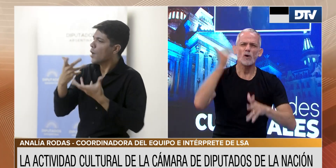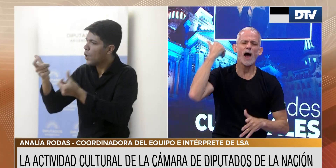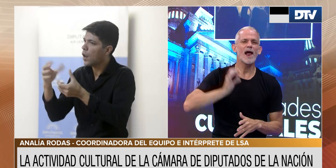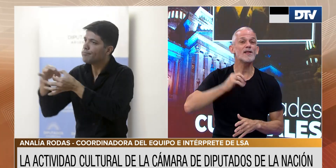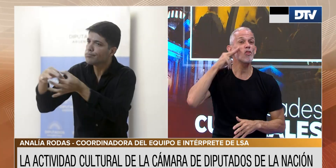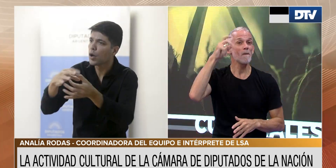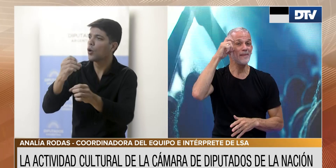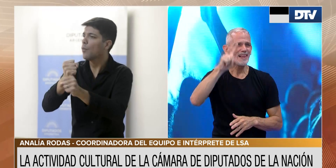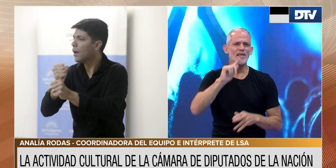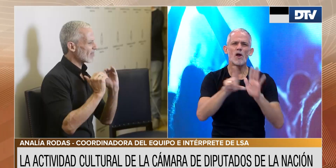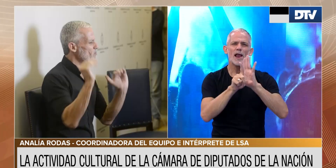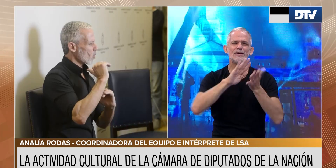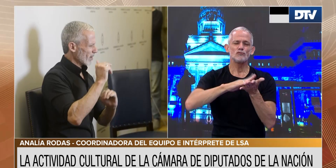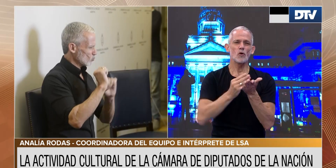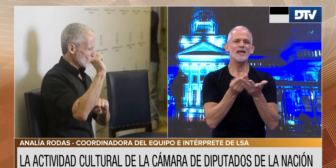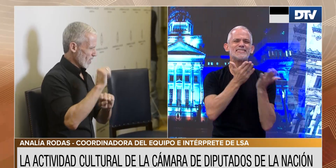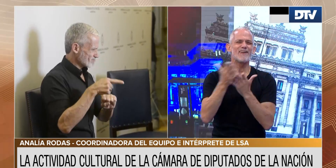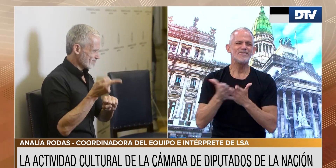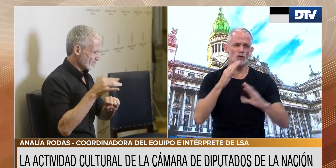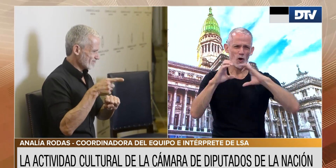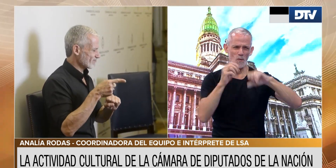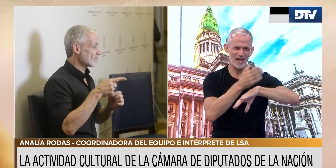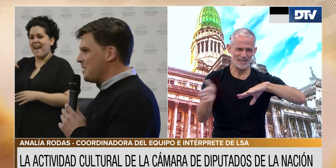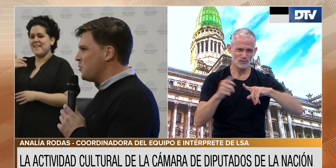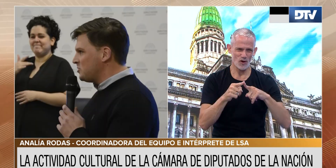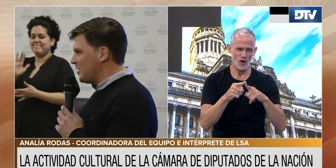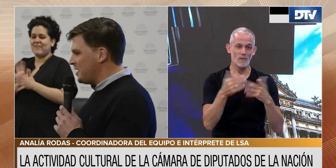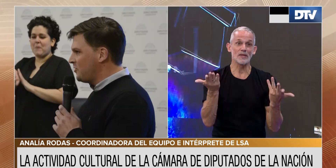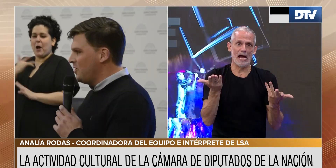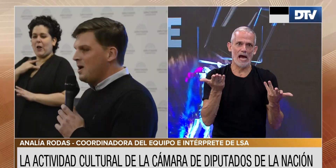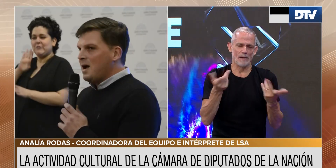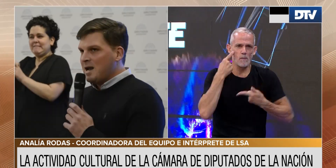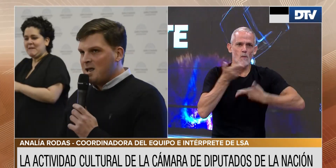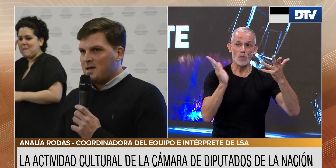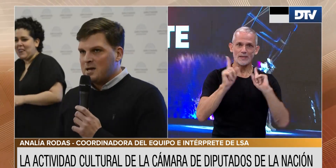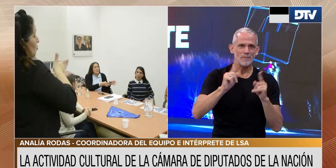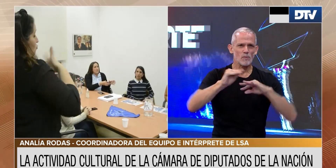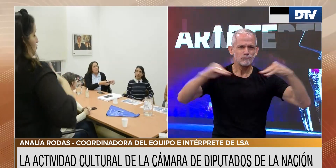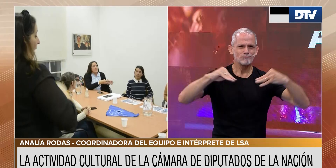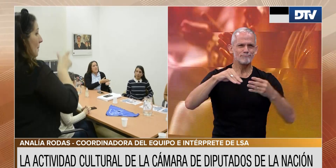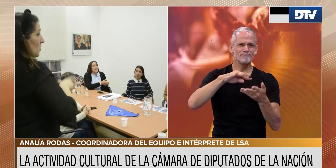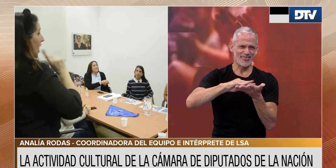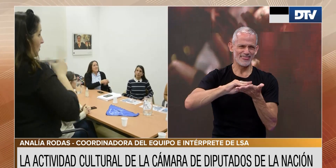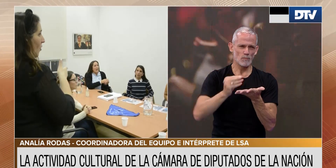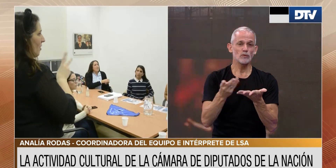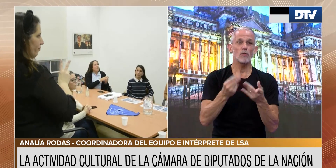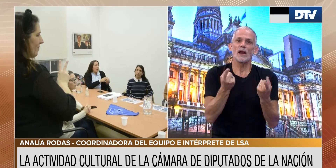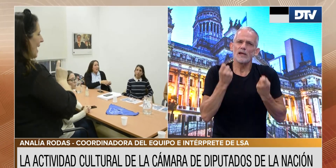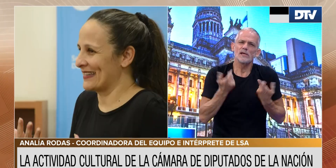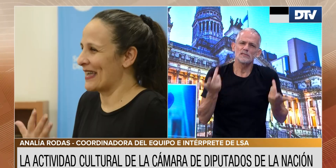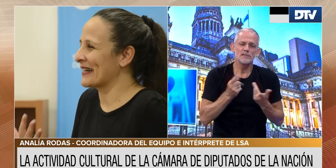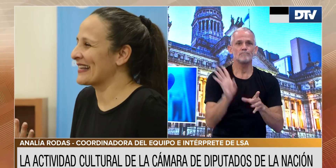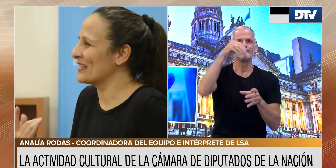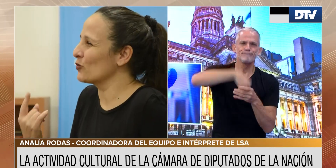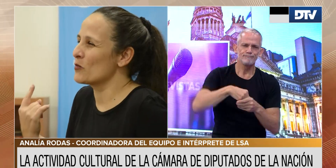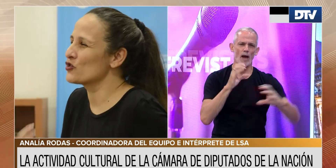año 2010 con la Ley de Servicios de Comunicación, que puso sobre la mesa en esta misma Cámara de Diputados la necesidad de